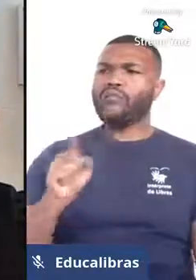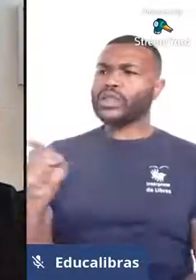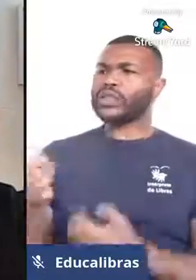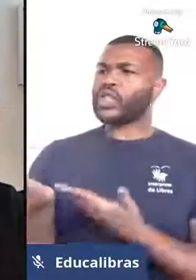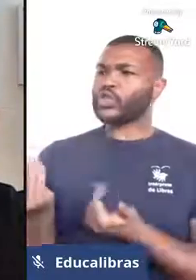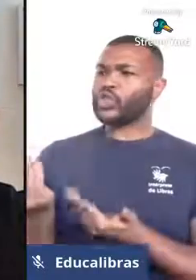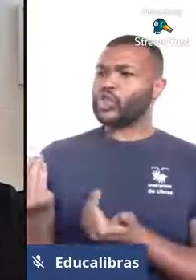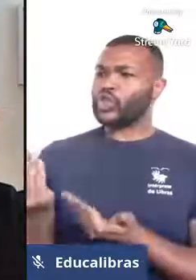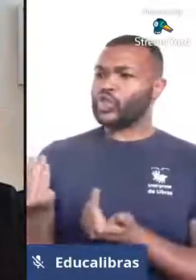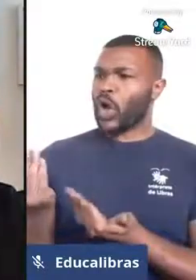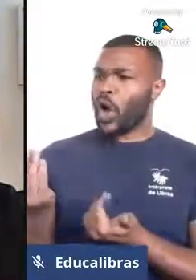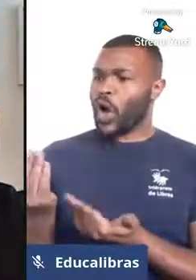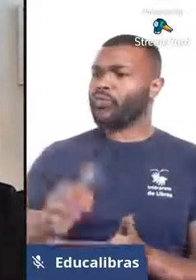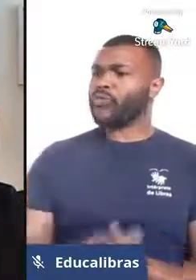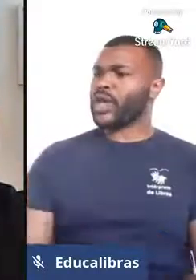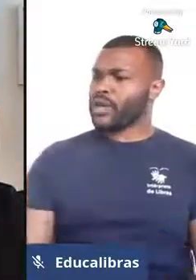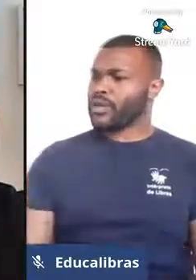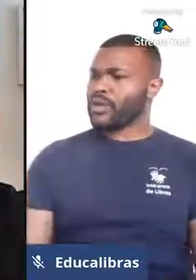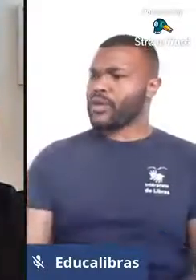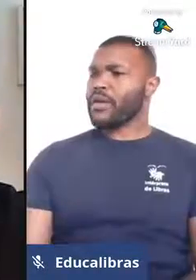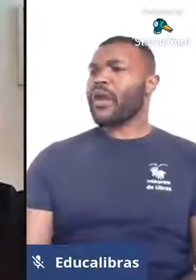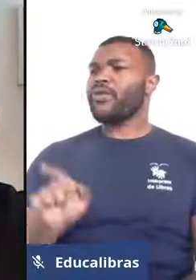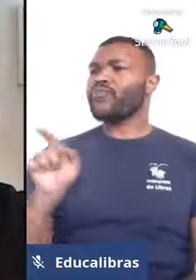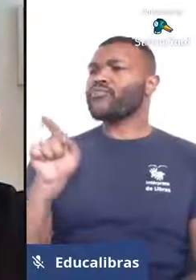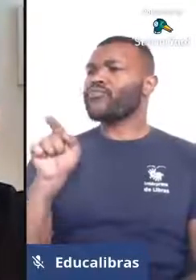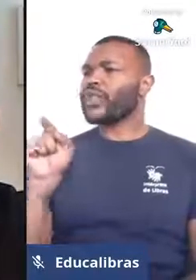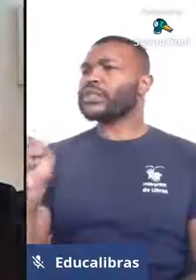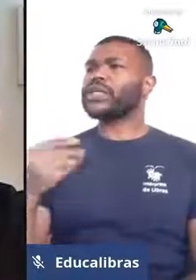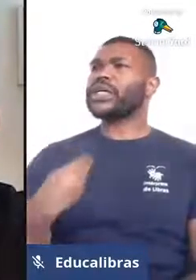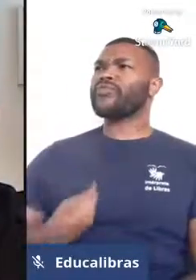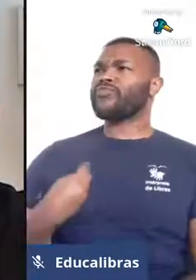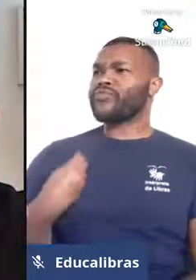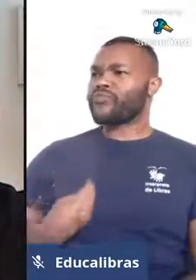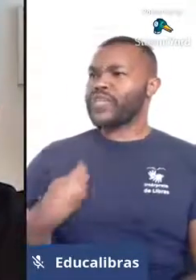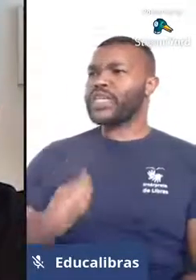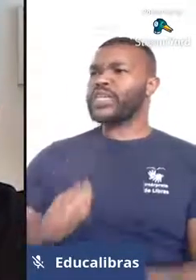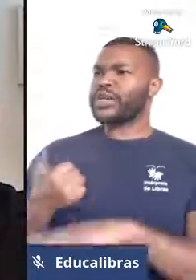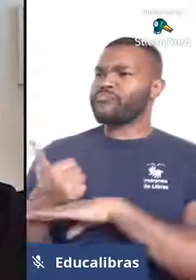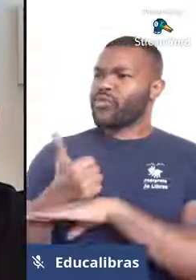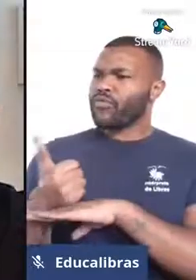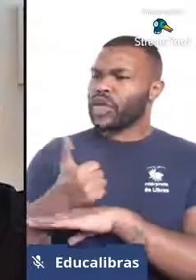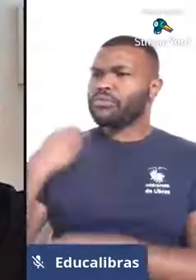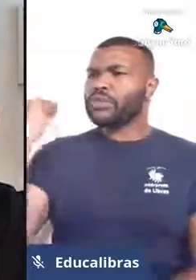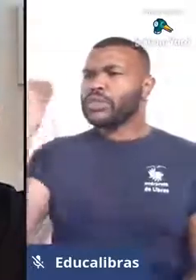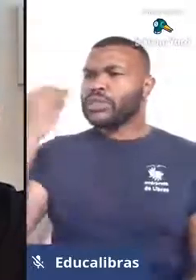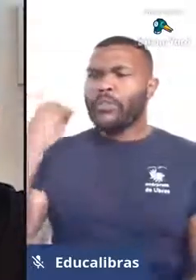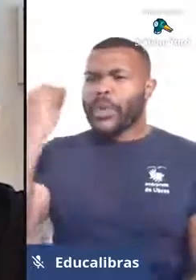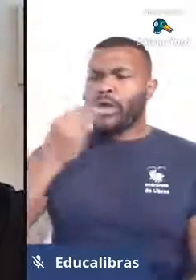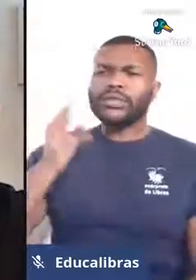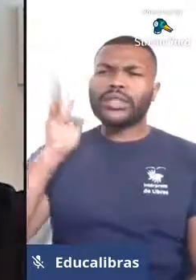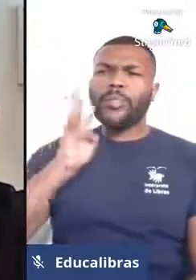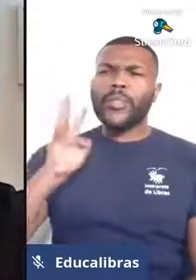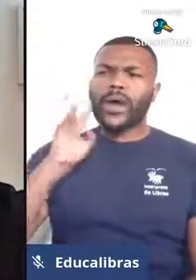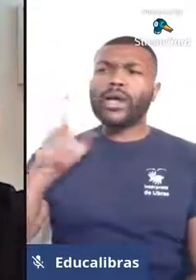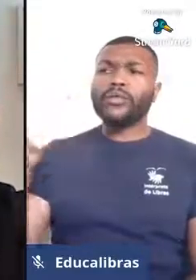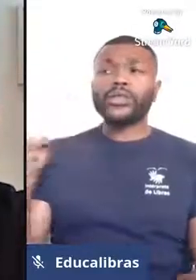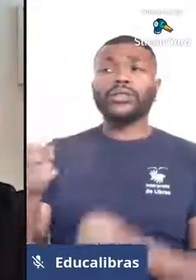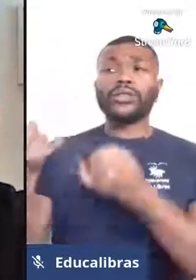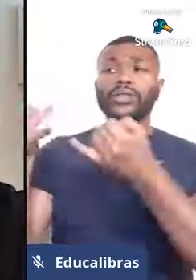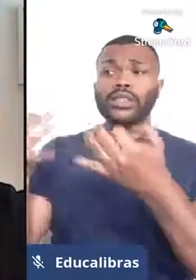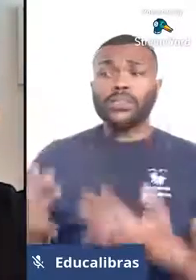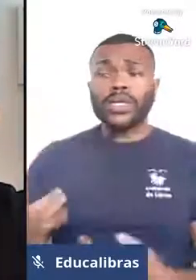e tem uma trajetória muito bacana. Fala um pouco para a gente